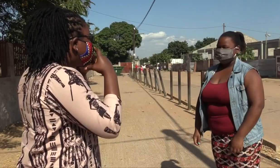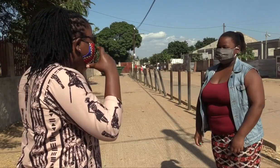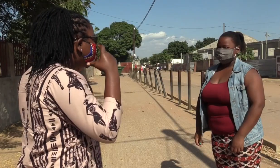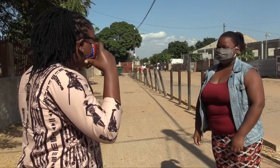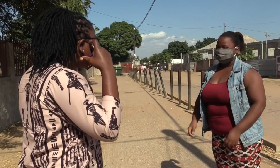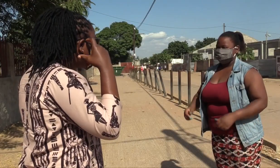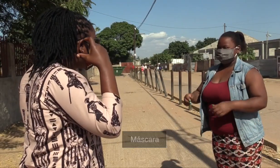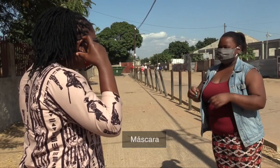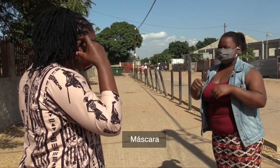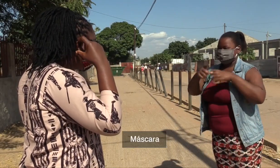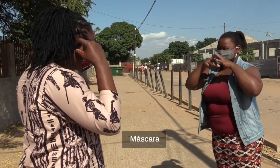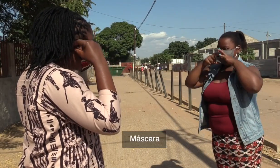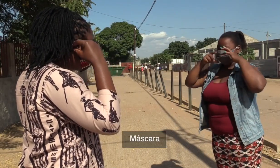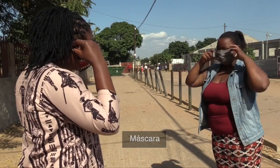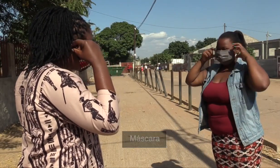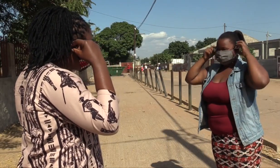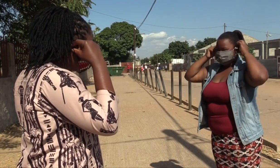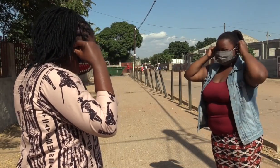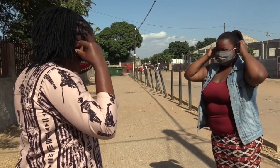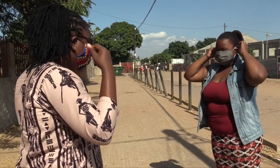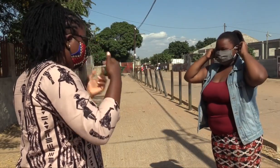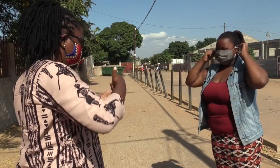Máscara